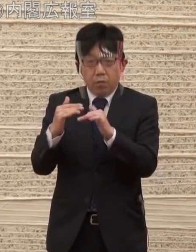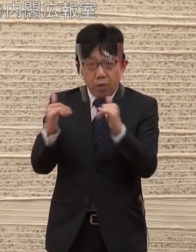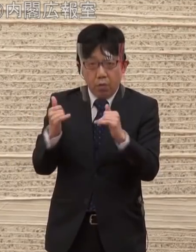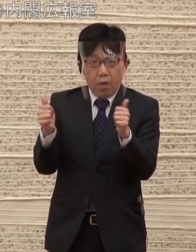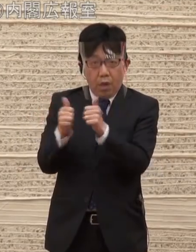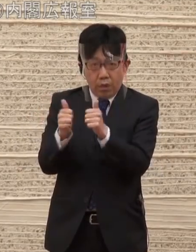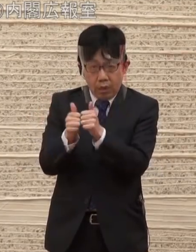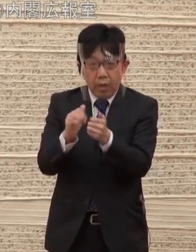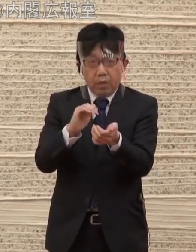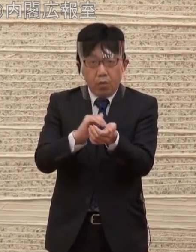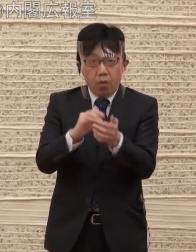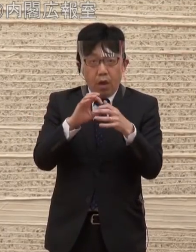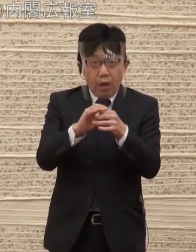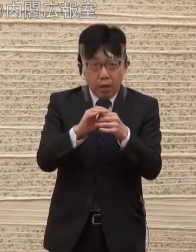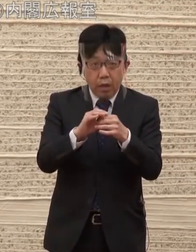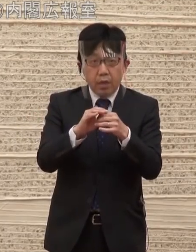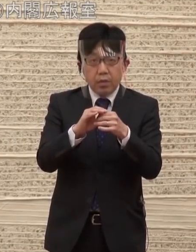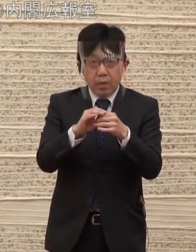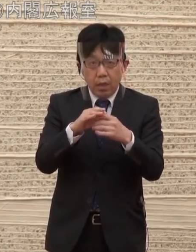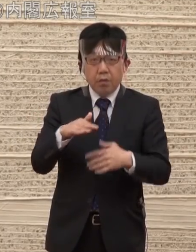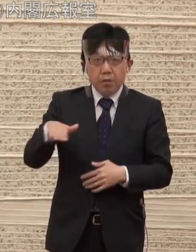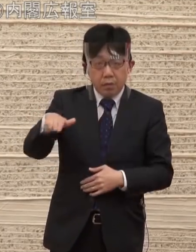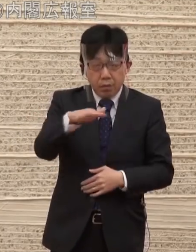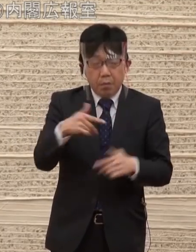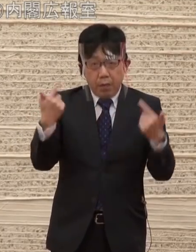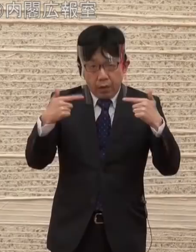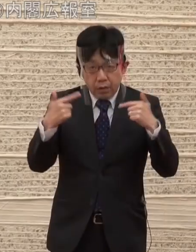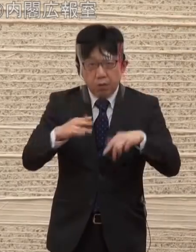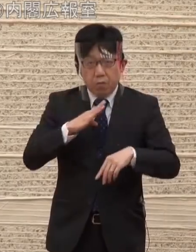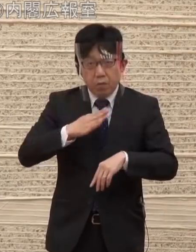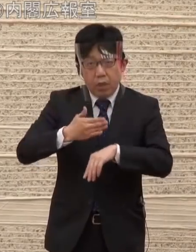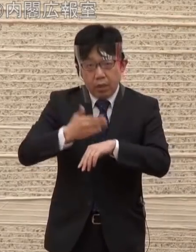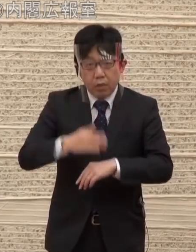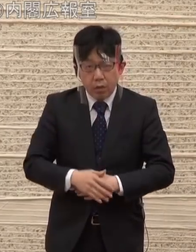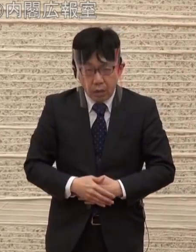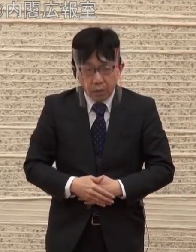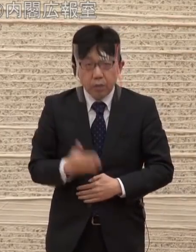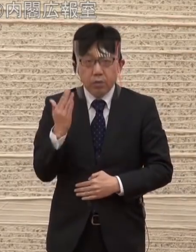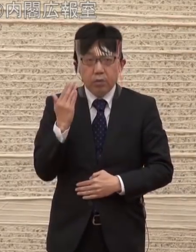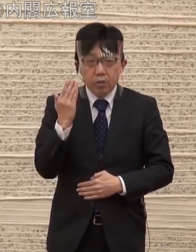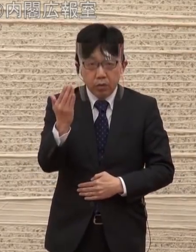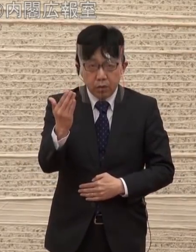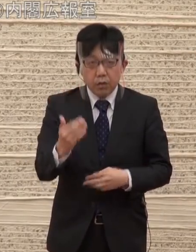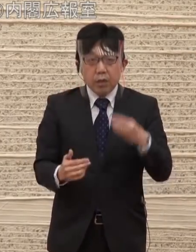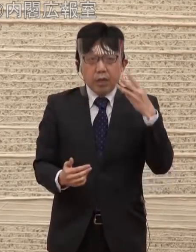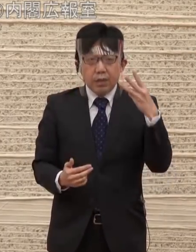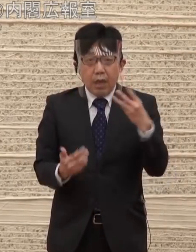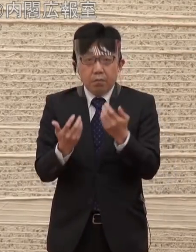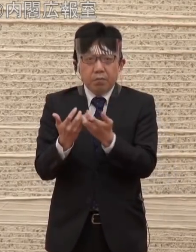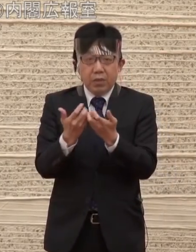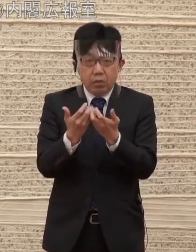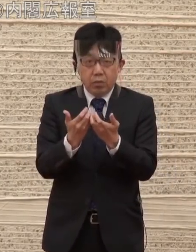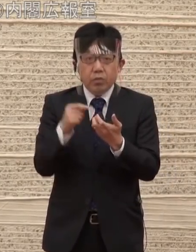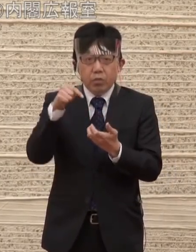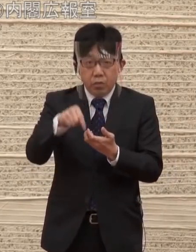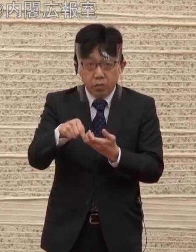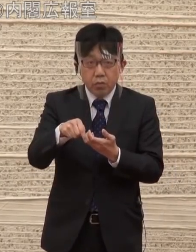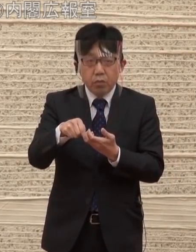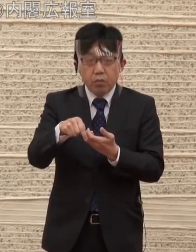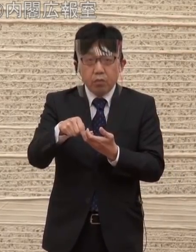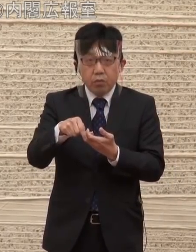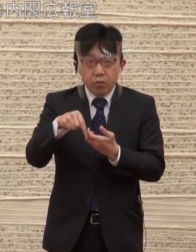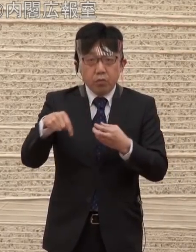色移住者の皆さんに術ありがとうございます質問です三密フィジカルディスタンスを